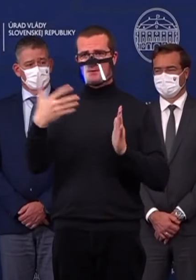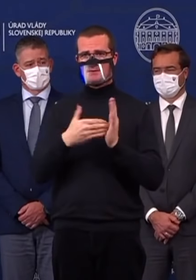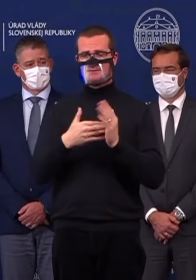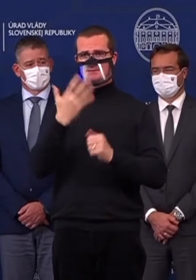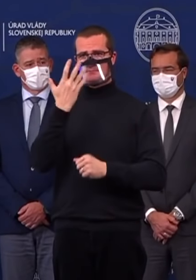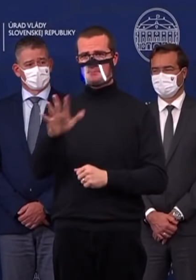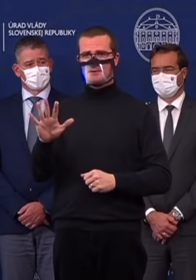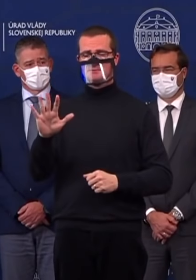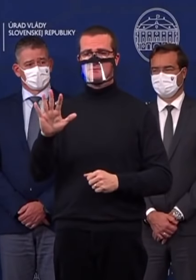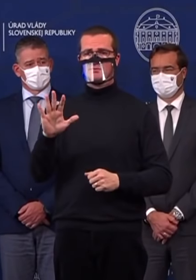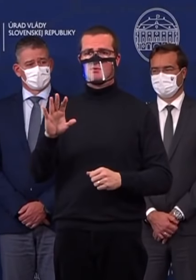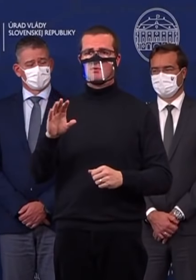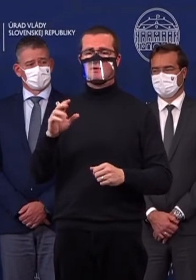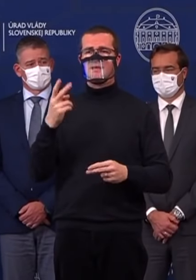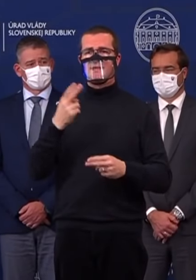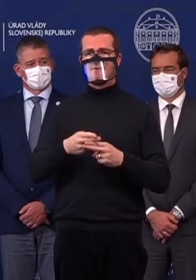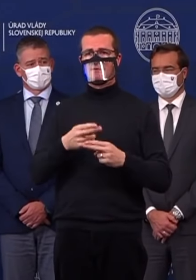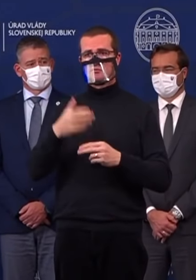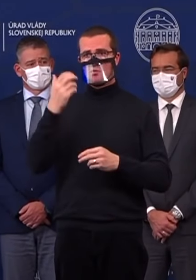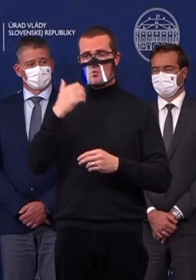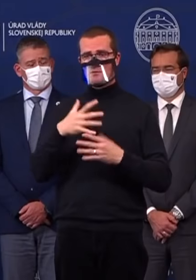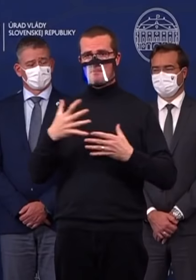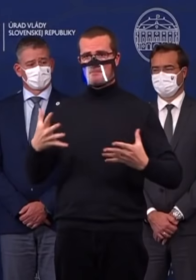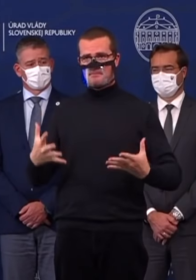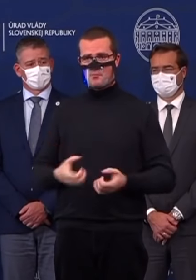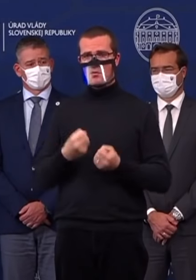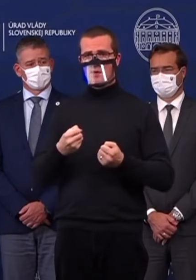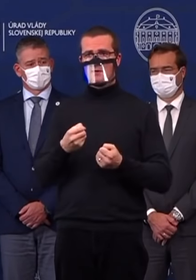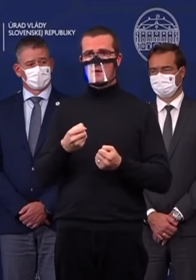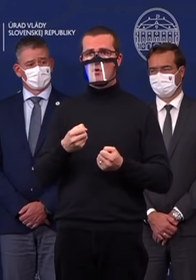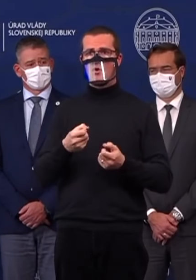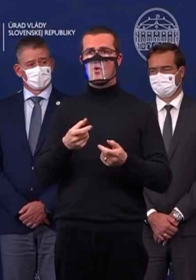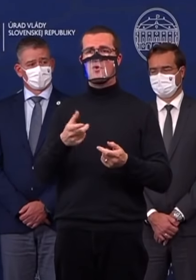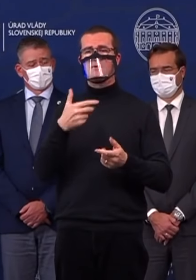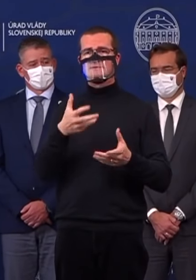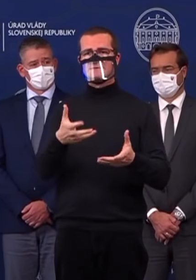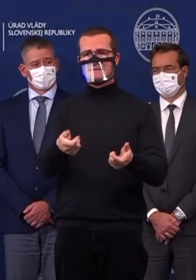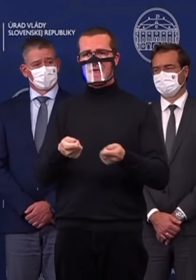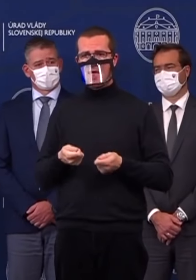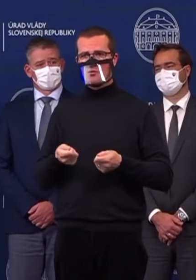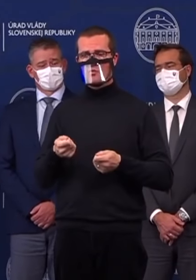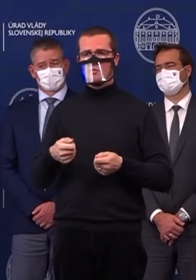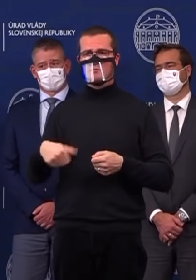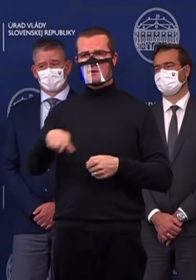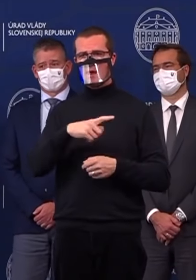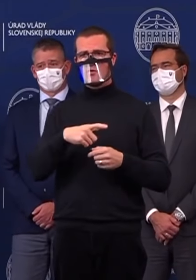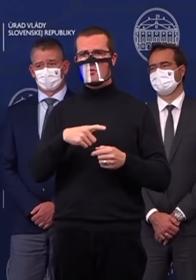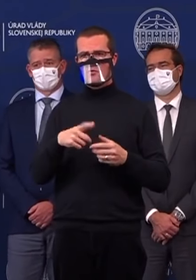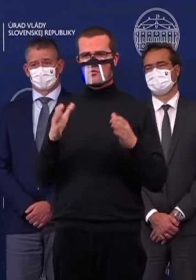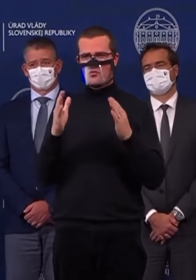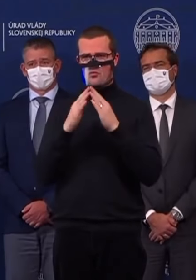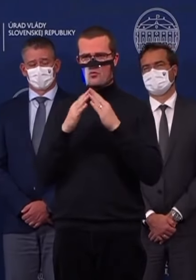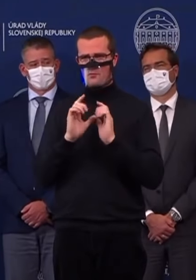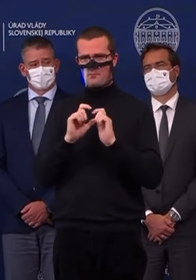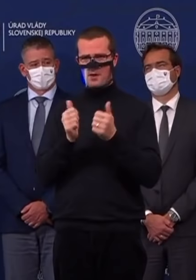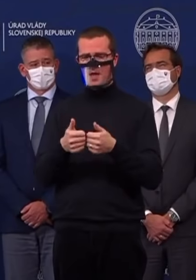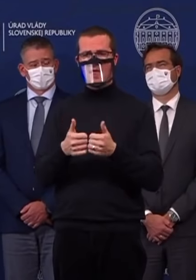5500 infekčných ľudí, ktorých sa nám podarilo nejakým spôsobom stiahnuť z obehu, nešírilo ďalej tú